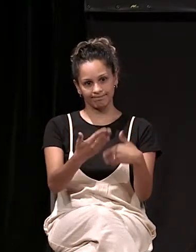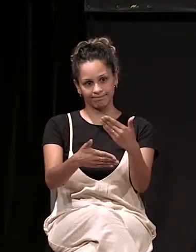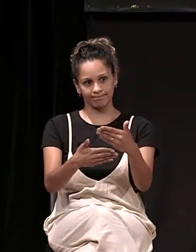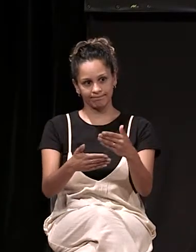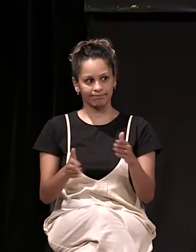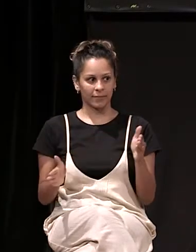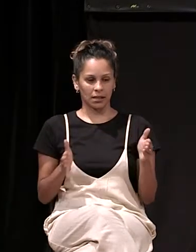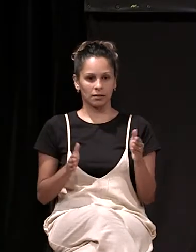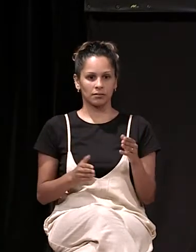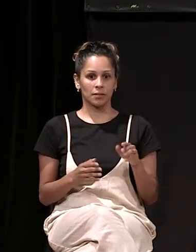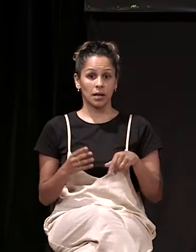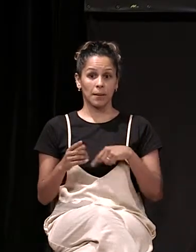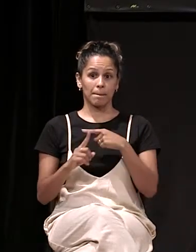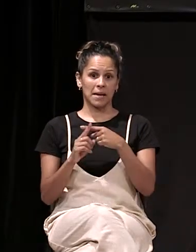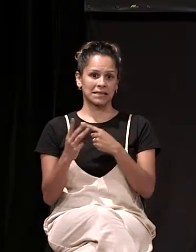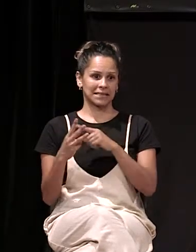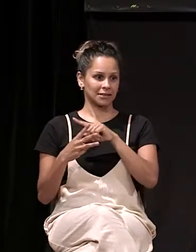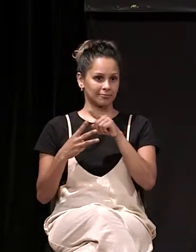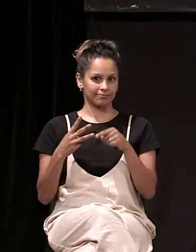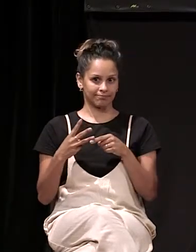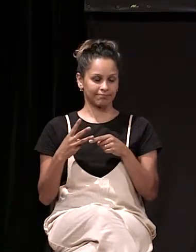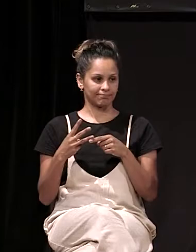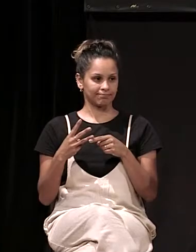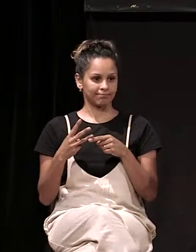Mais 3 perguntas, por favor. Uma aqui.